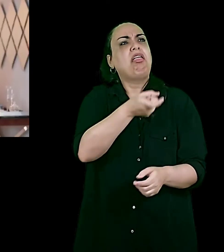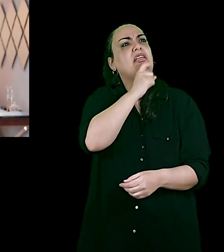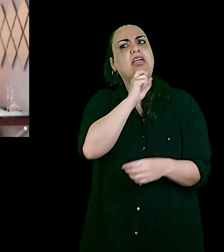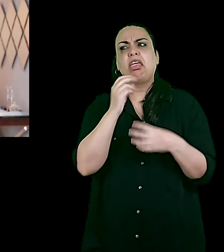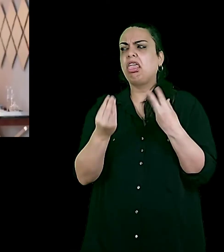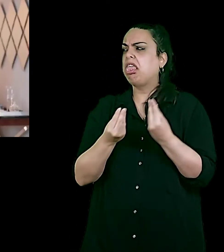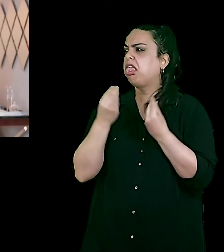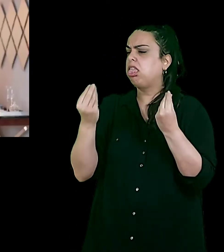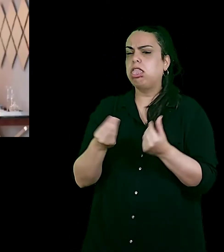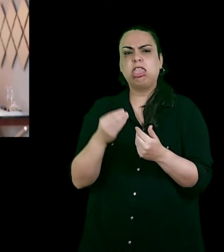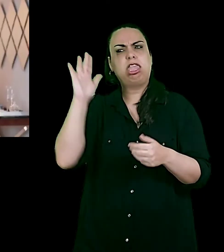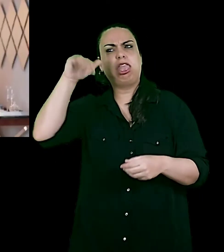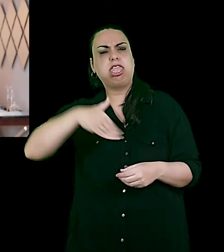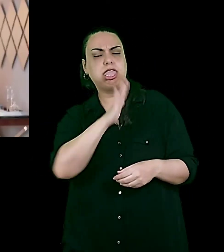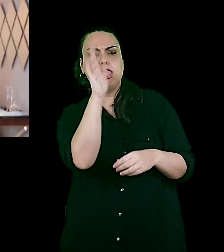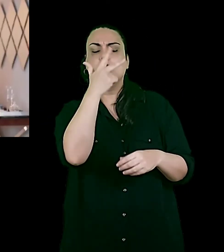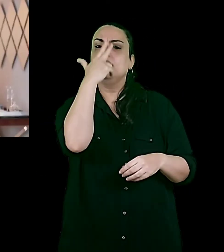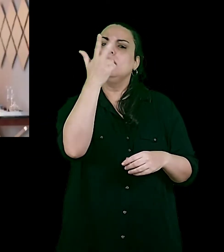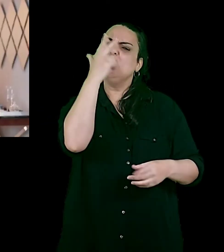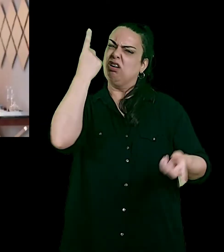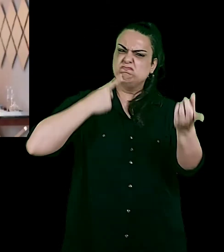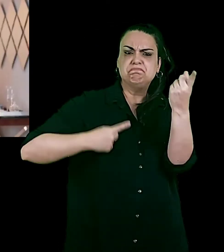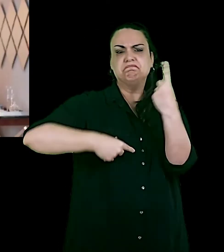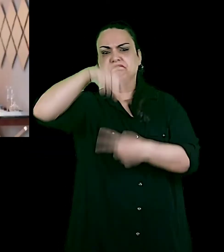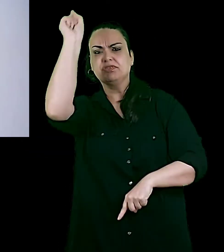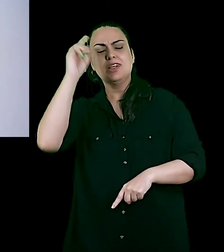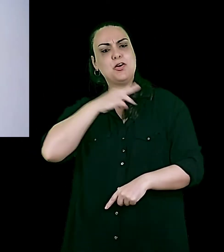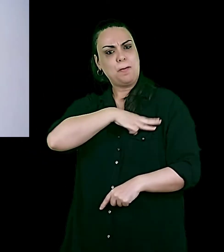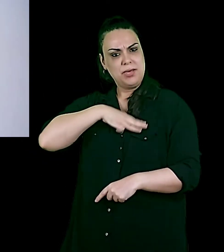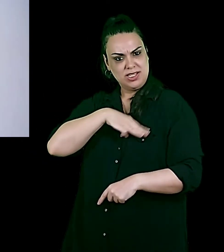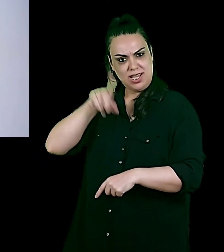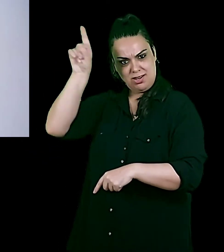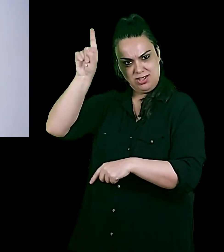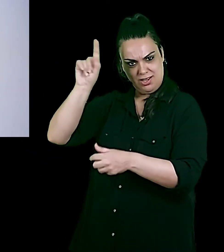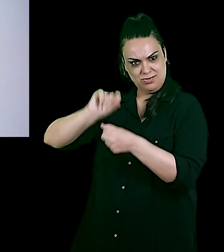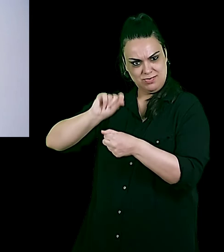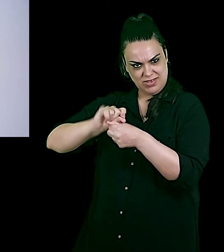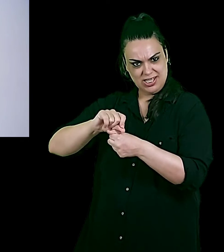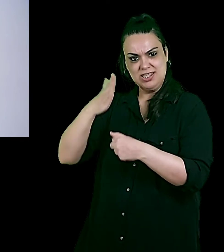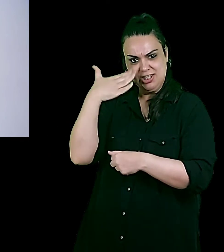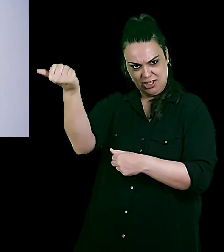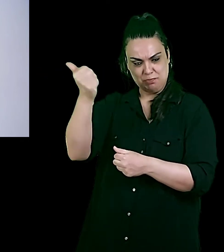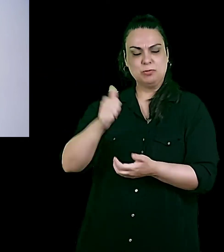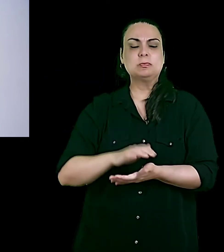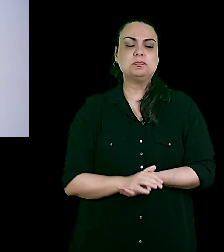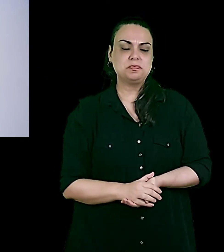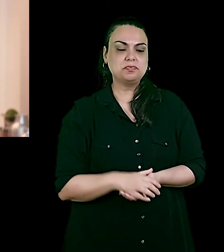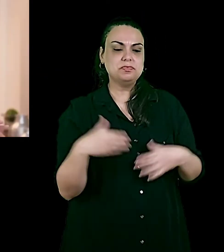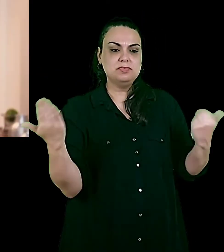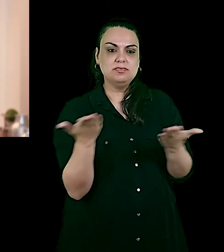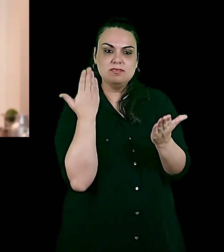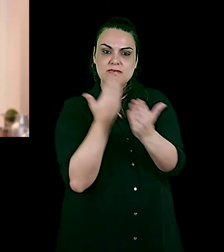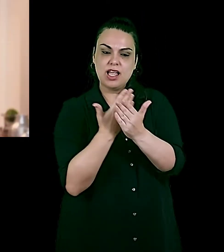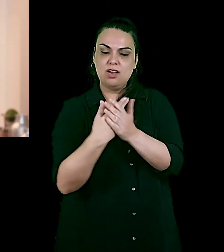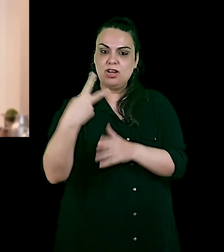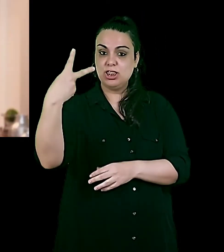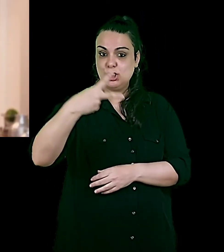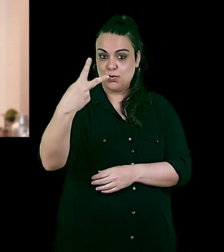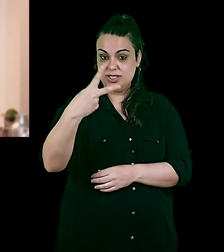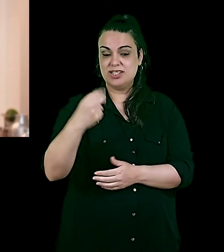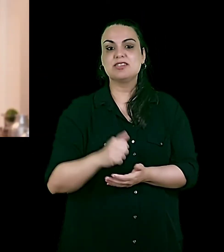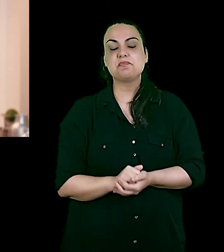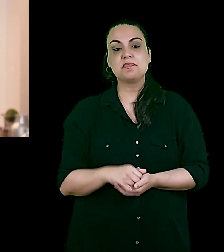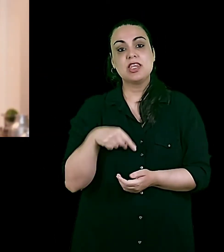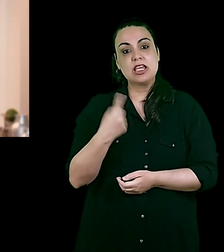o conhecimento de qual propósito que a chamada deles carregam. Vamos lá agora para a nossa aula 2. Na aula de hoje nós